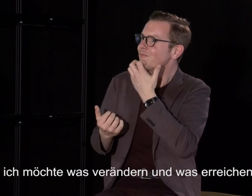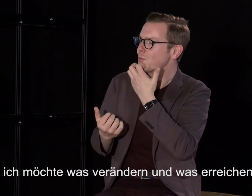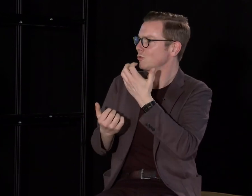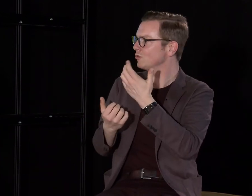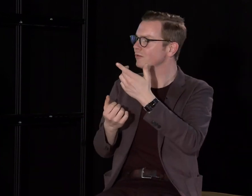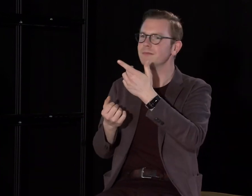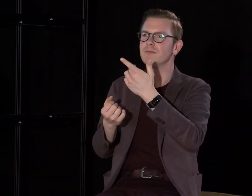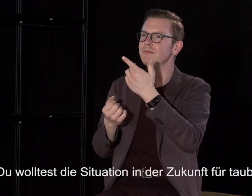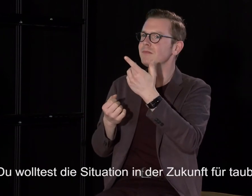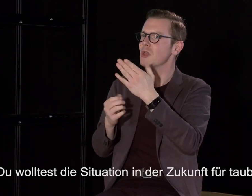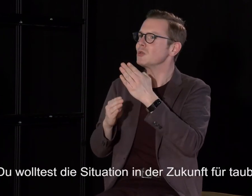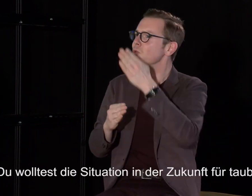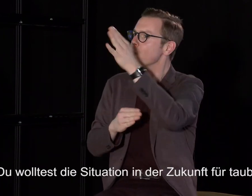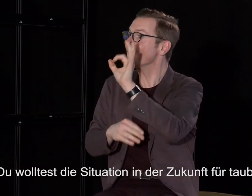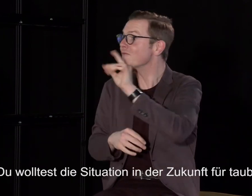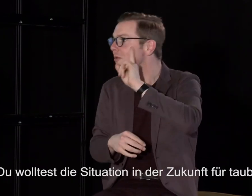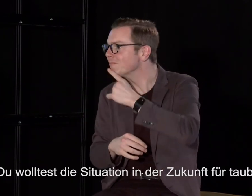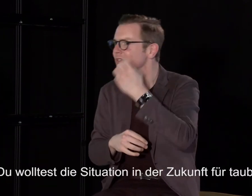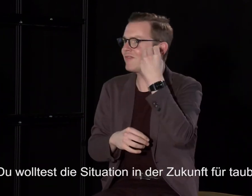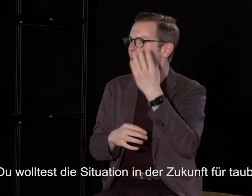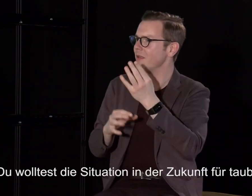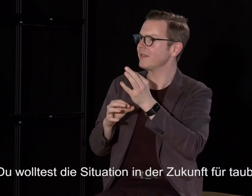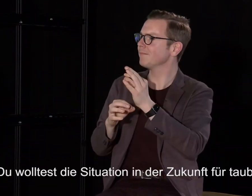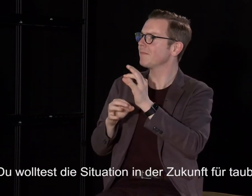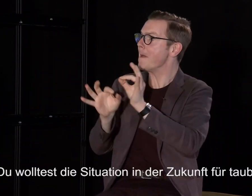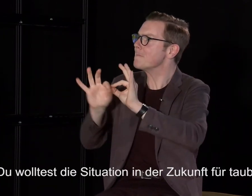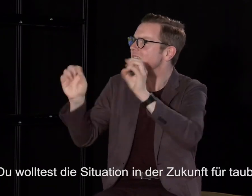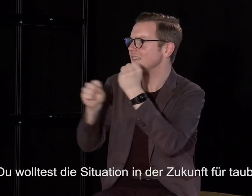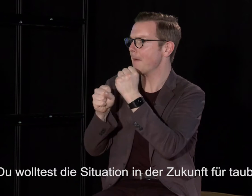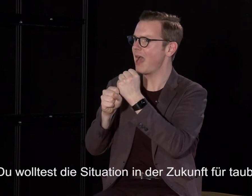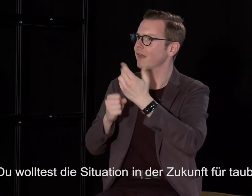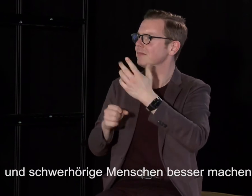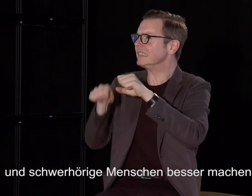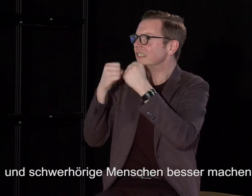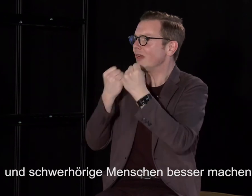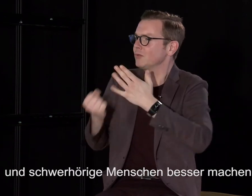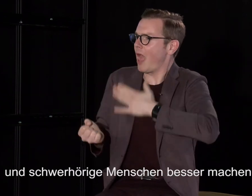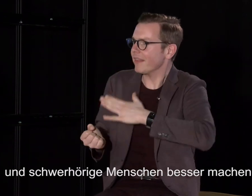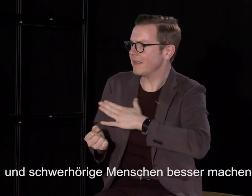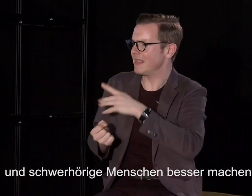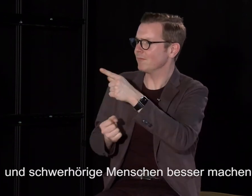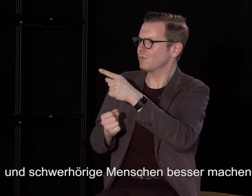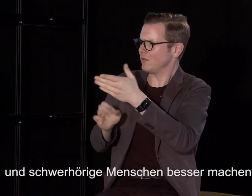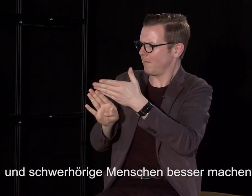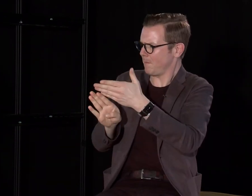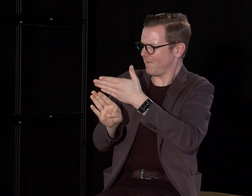und möchtest für taube und schwierige Menschen die Situation in der Zukunft besser machen. Aber